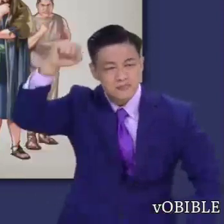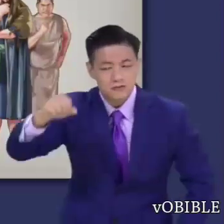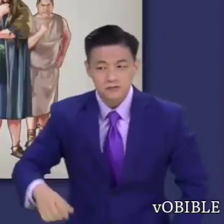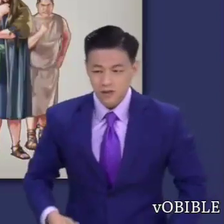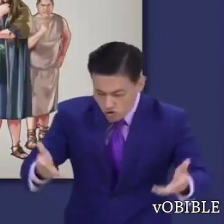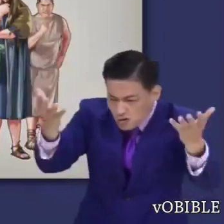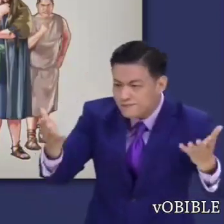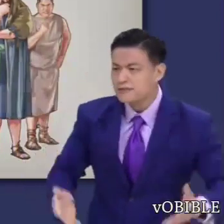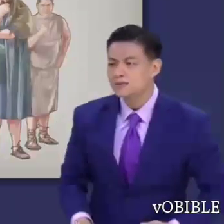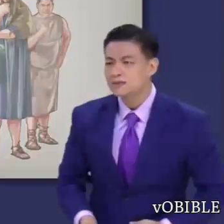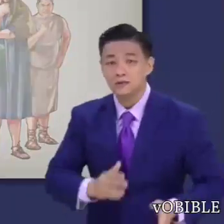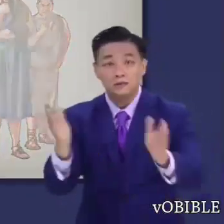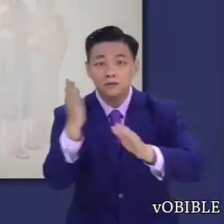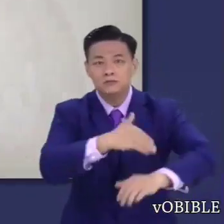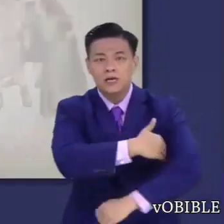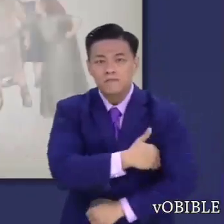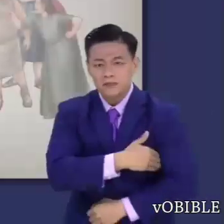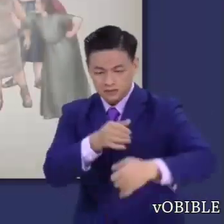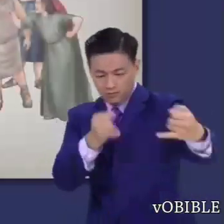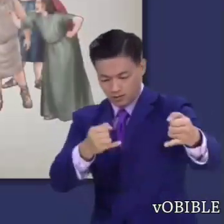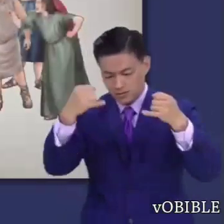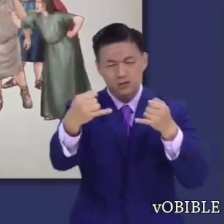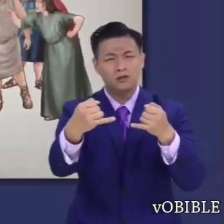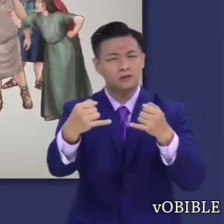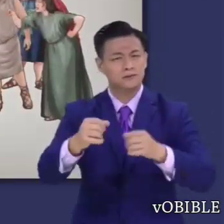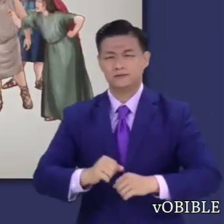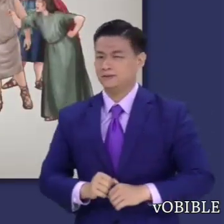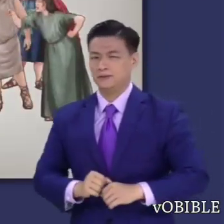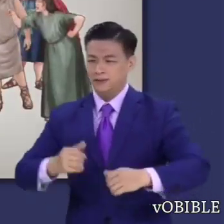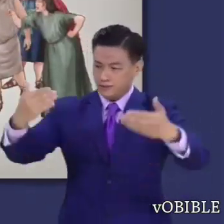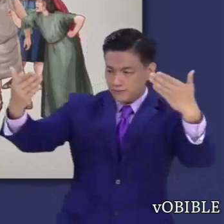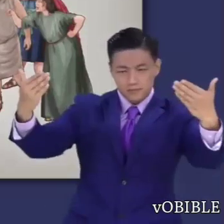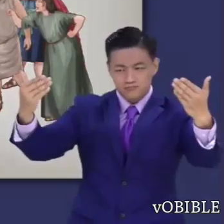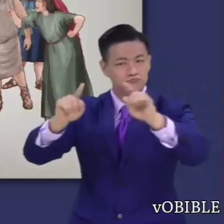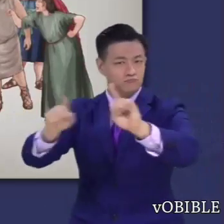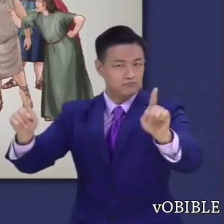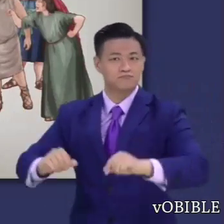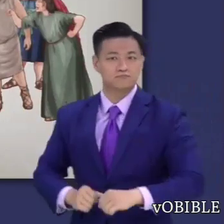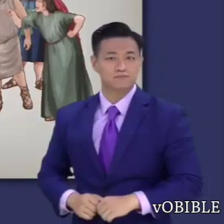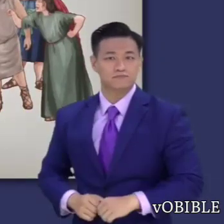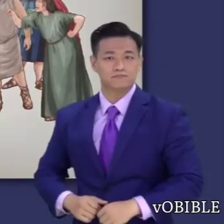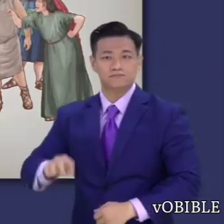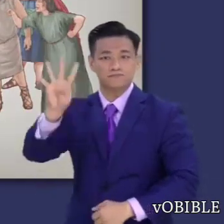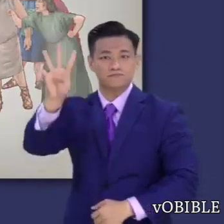女彼此相爱，而魔鬼的儿女则向该隐憎恨自己的弟兄。